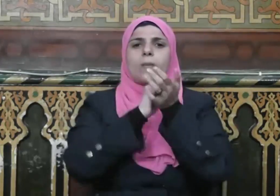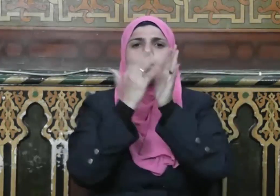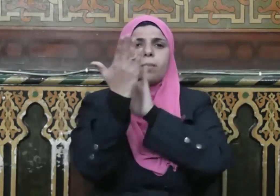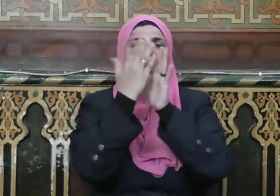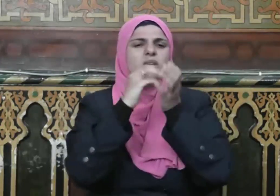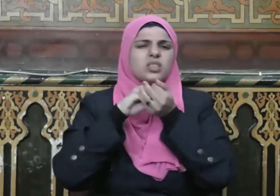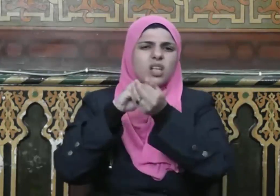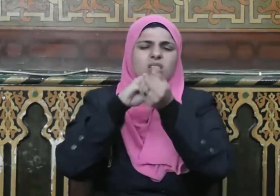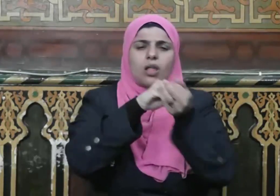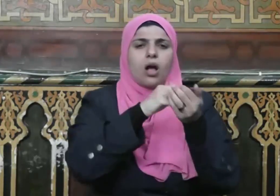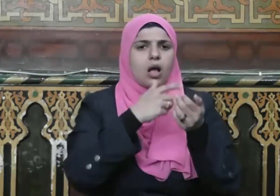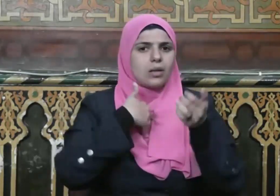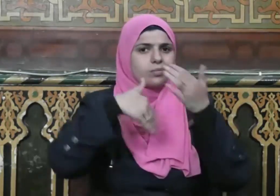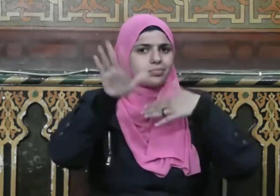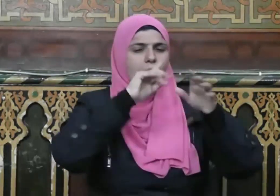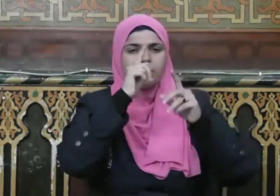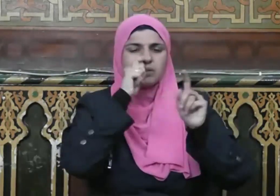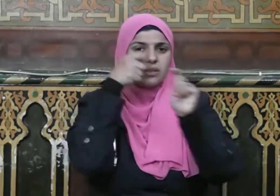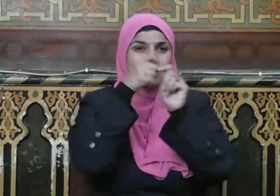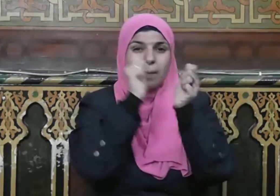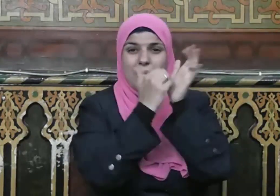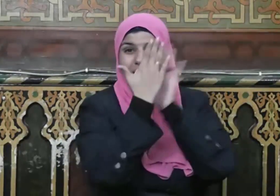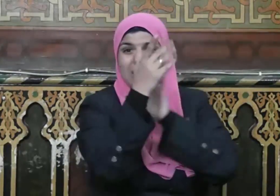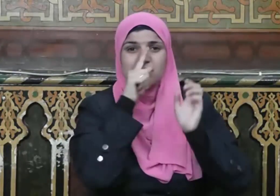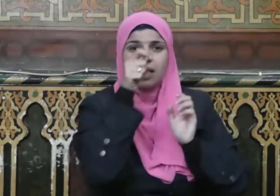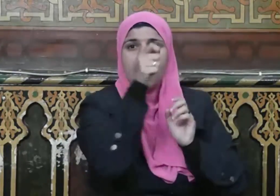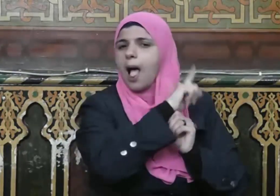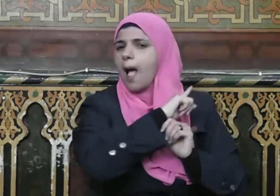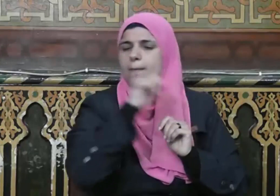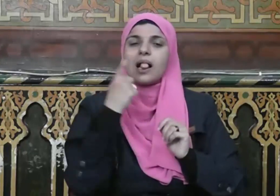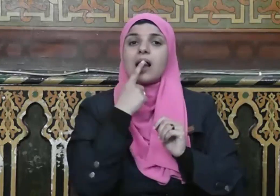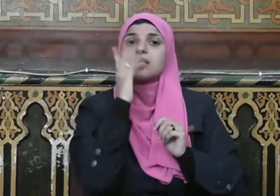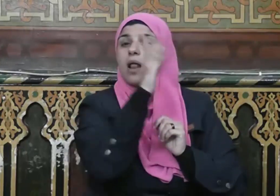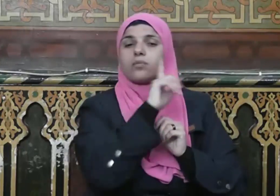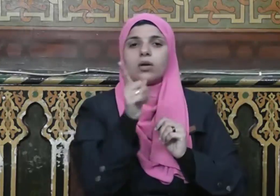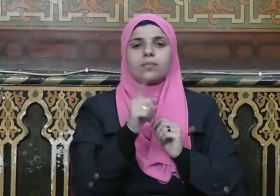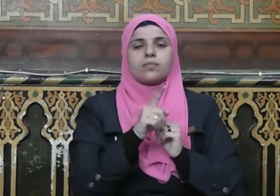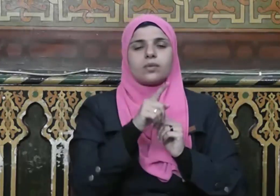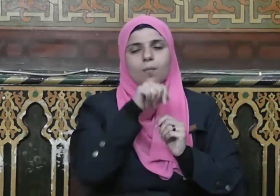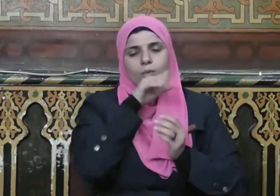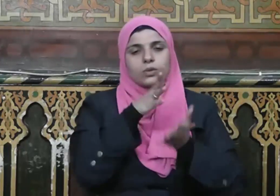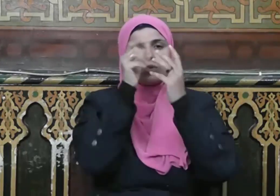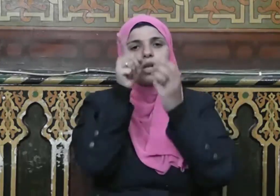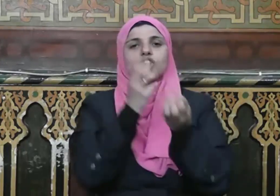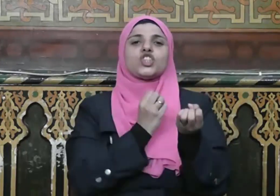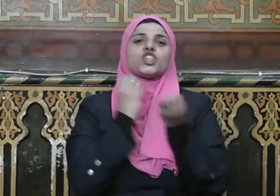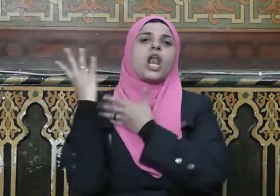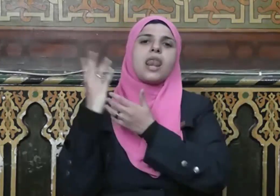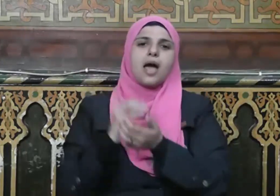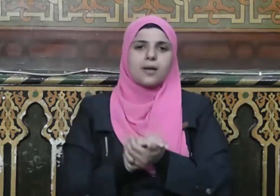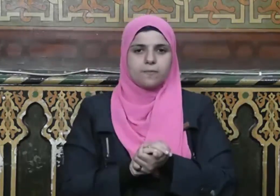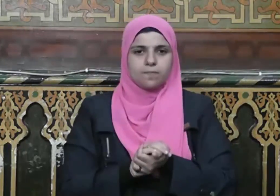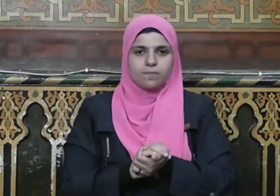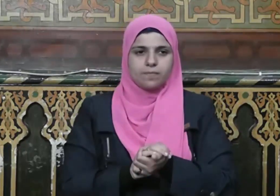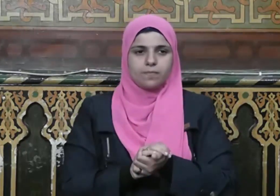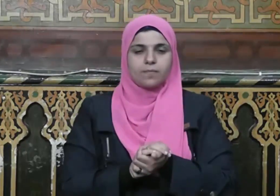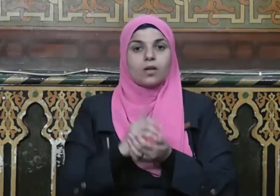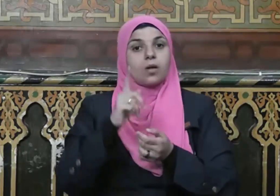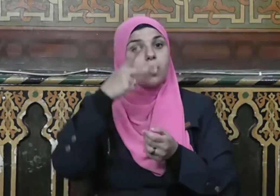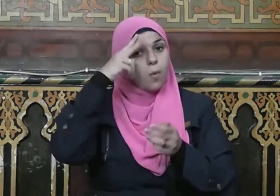ولا تؤذي جيرانها بلسانها قال هي في الجنة ومن الأمور